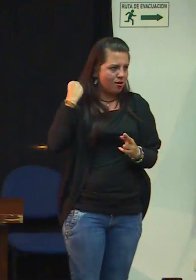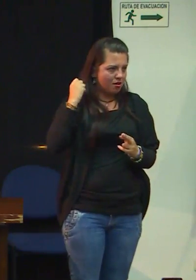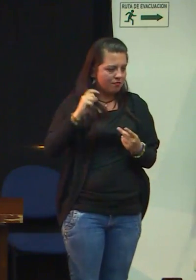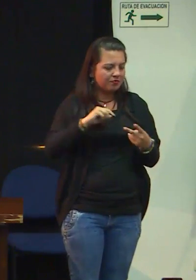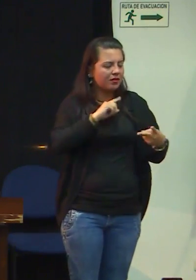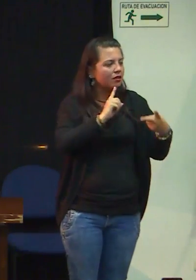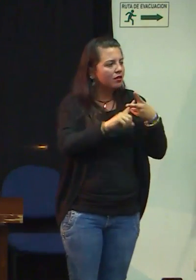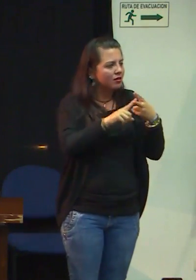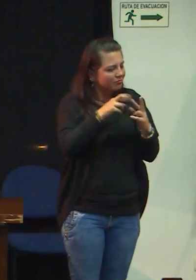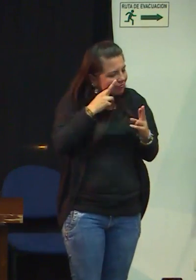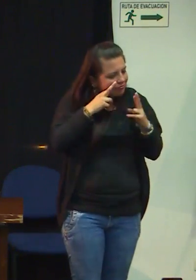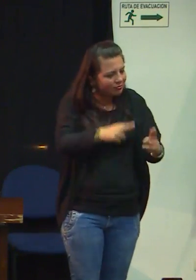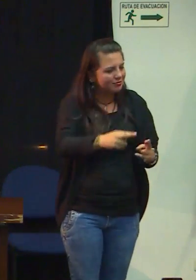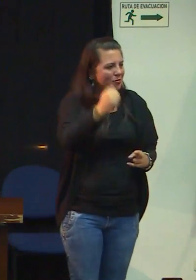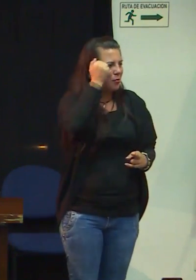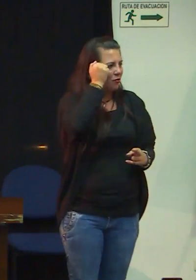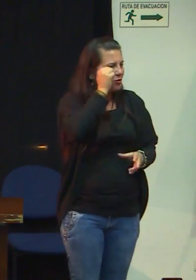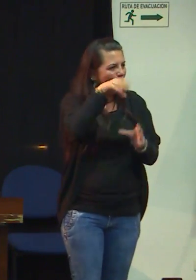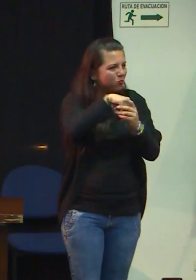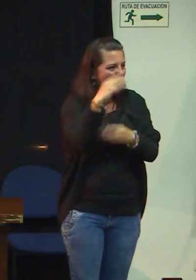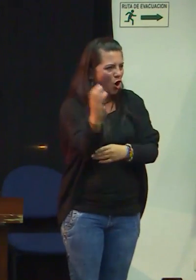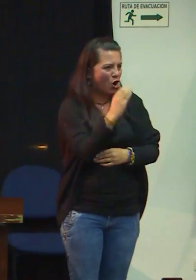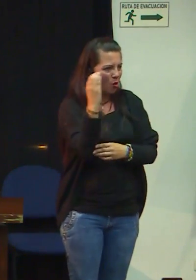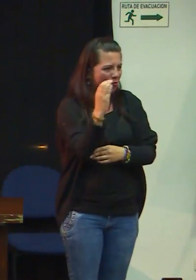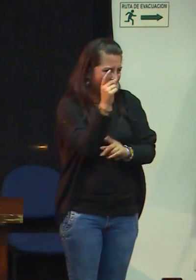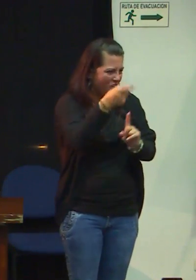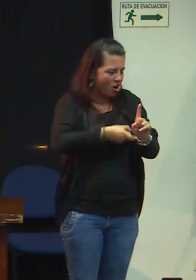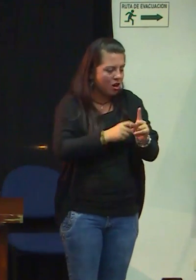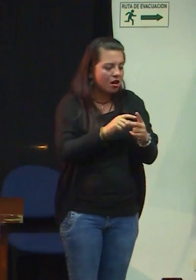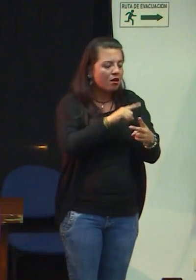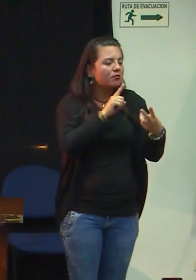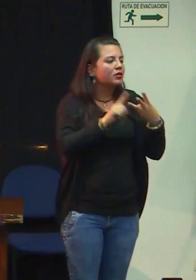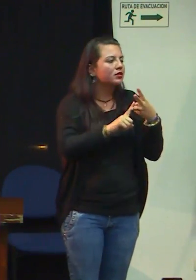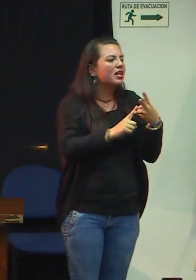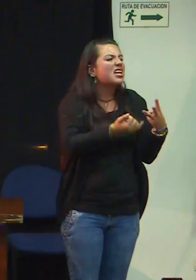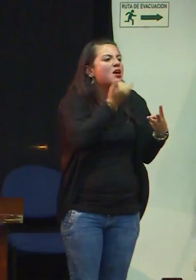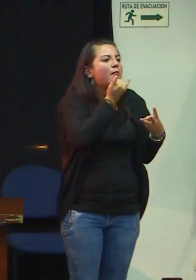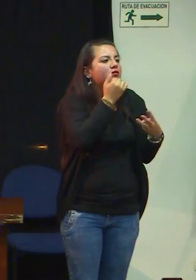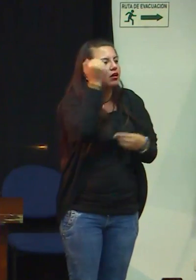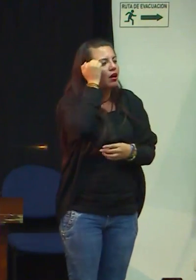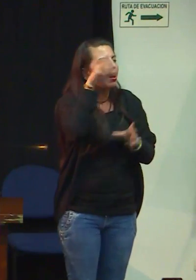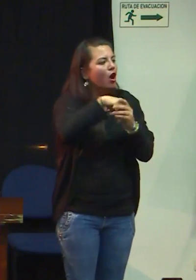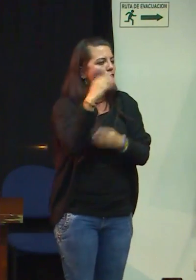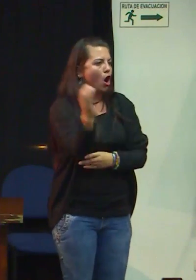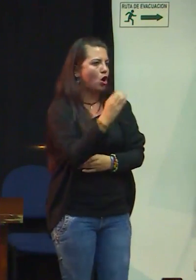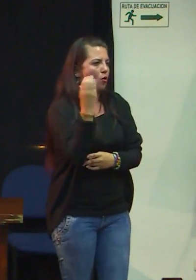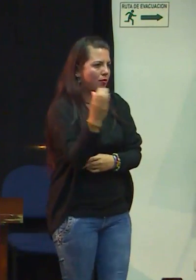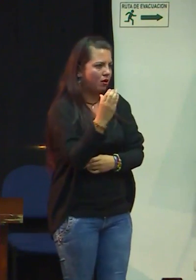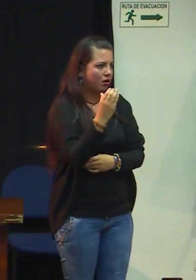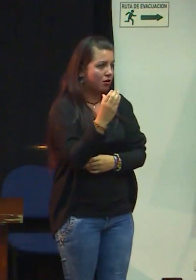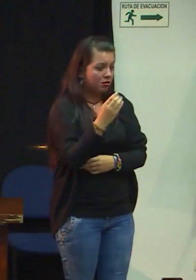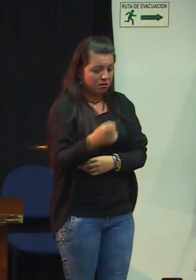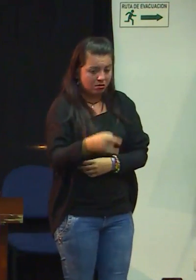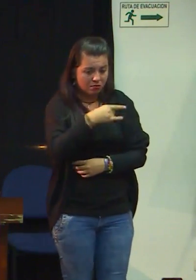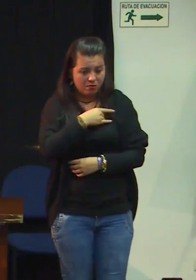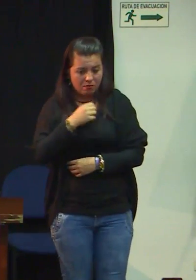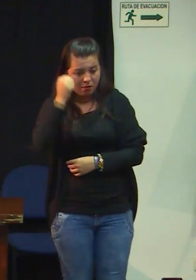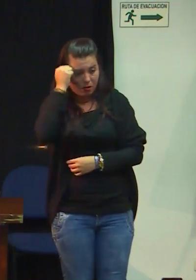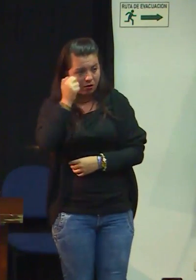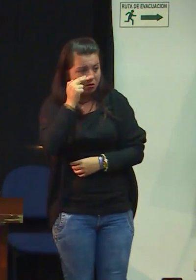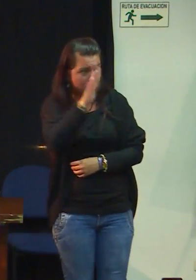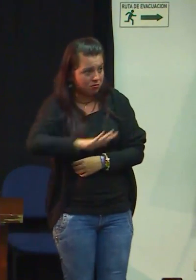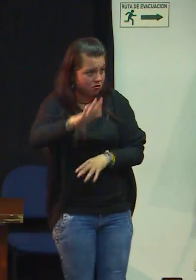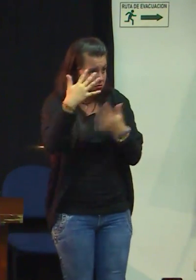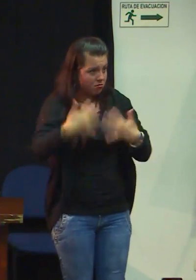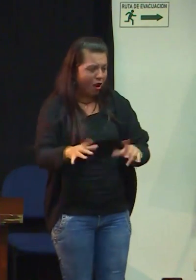del papel que juega el maestro en Colombia, y más allá de qué ha sucedido con los maestros en Colombia, no solamente la Universidad Pedagógica Nacional,